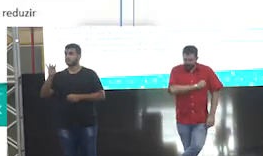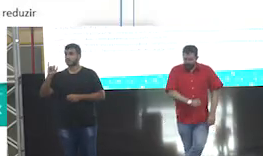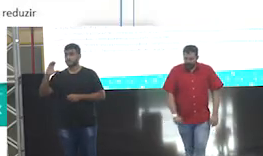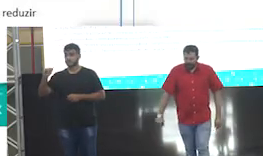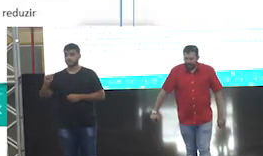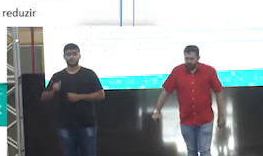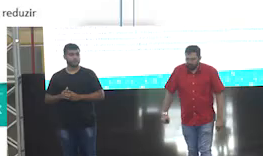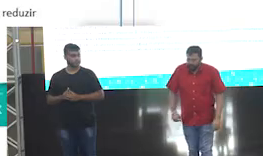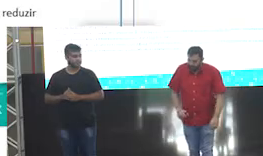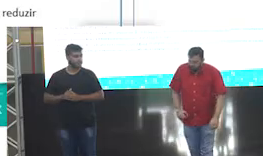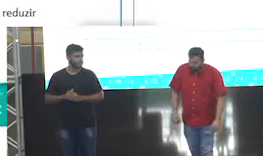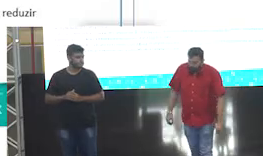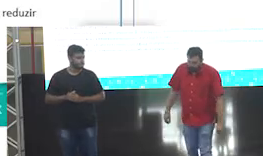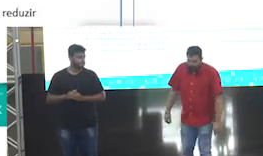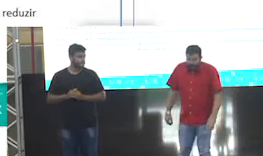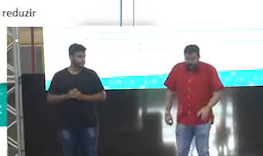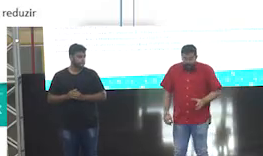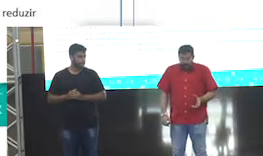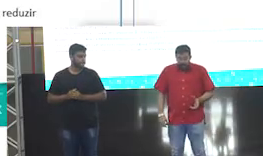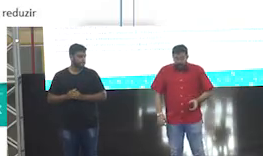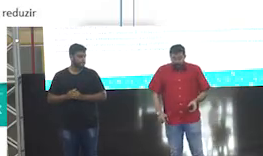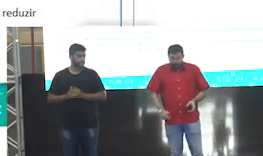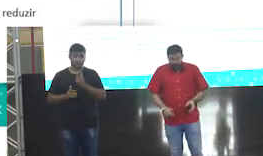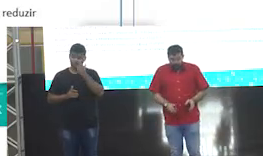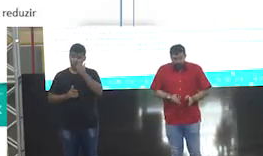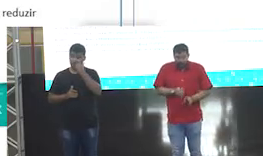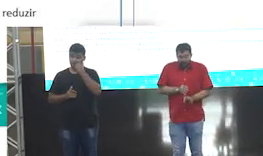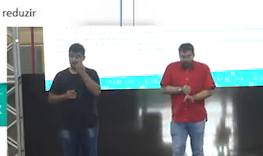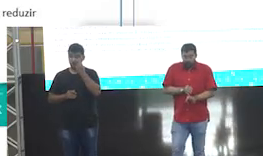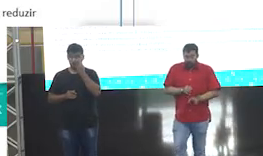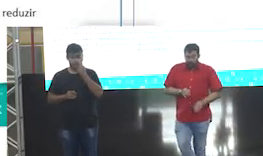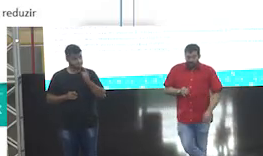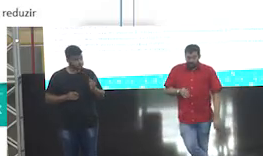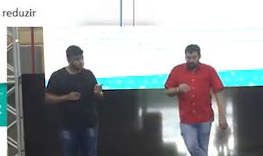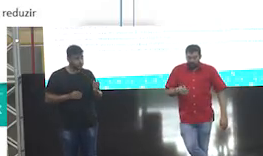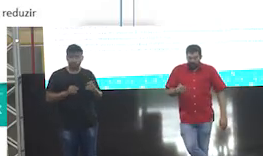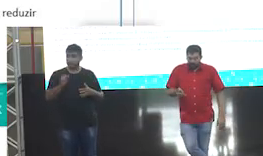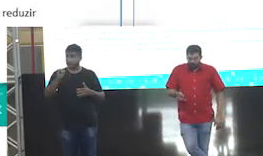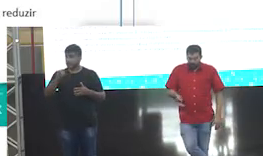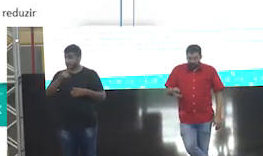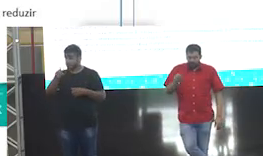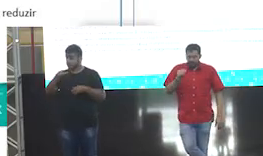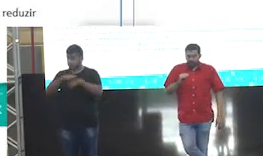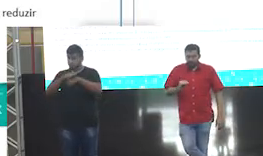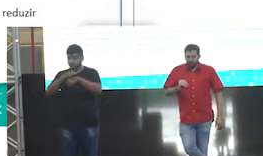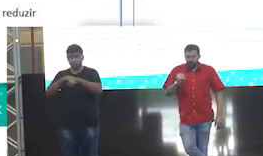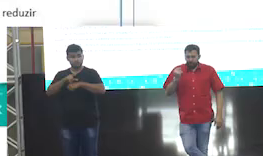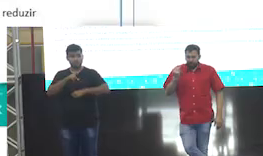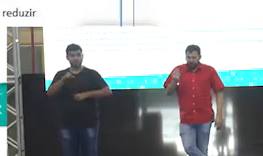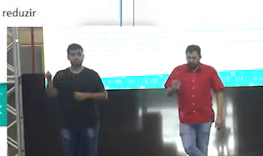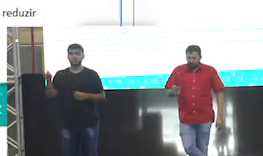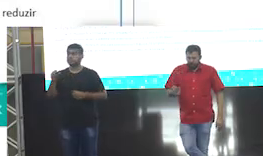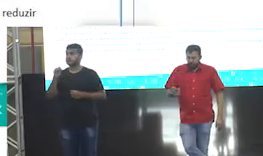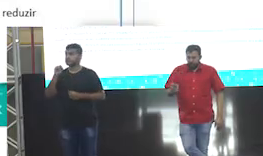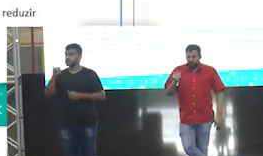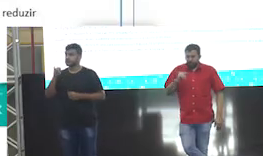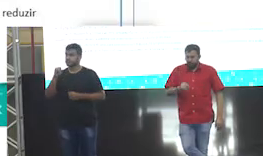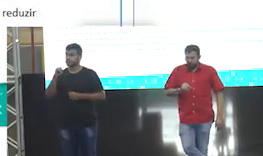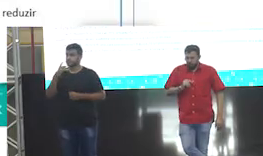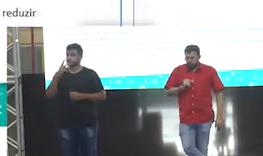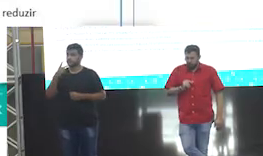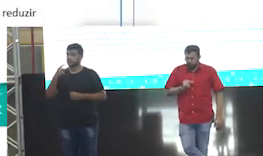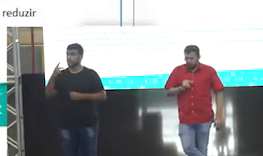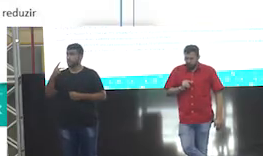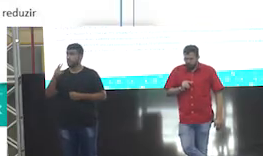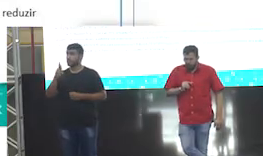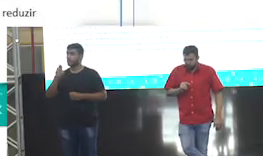Né? Isso é a soda cáustica. Ele diz que quando você expira sobre o azul de